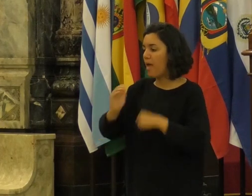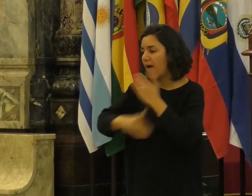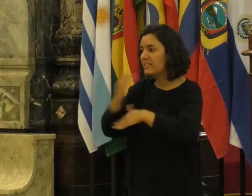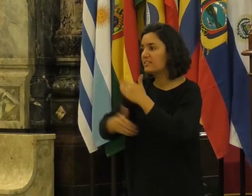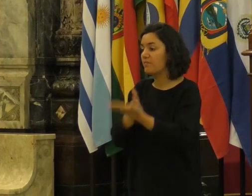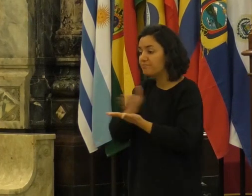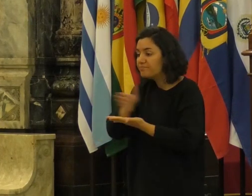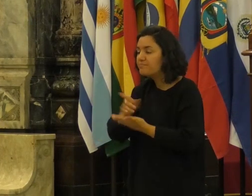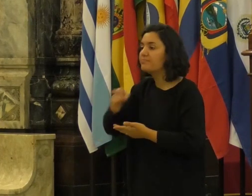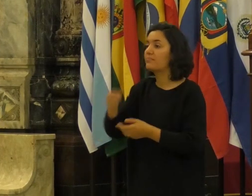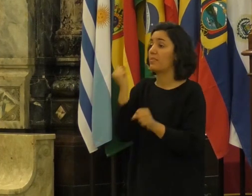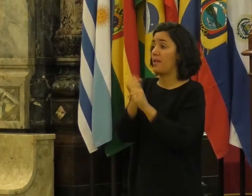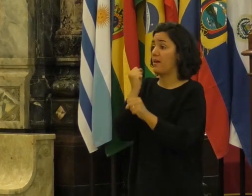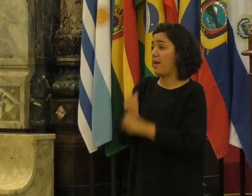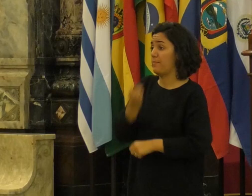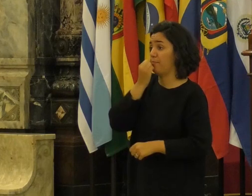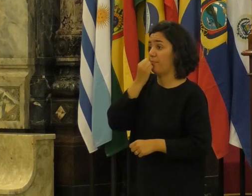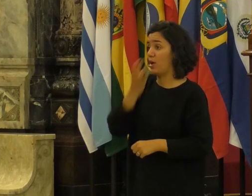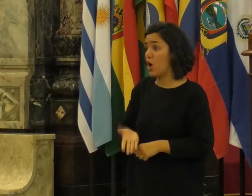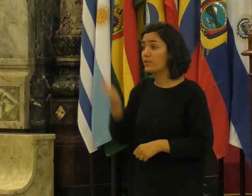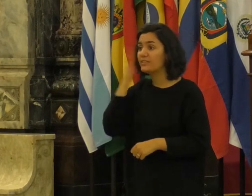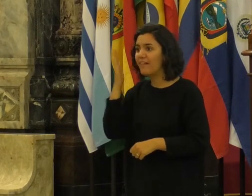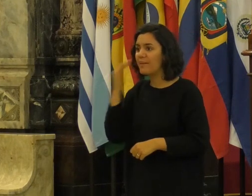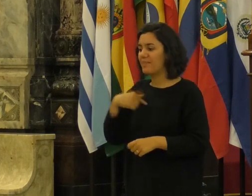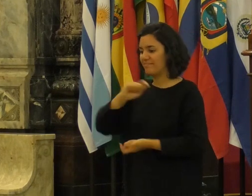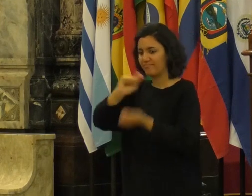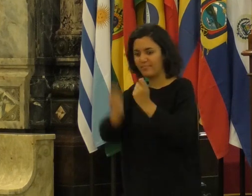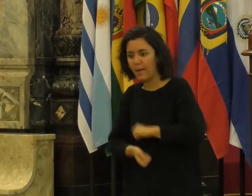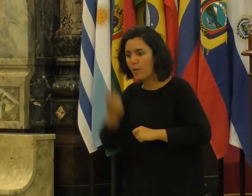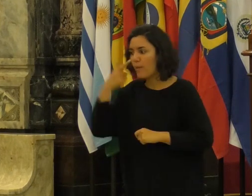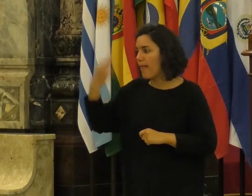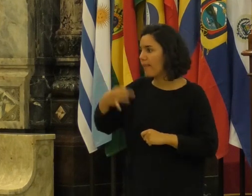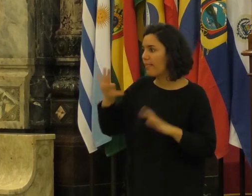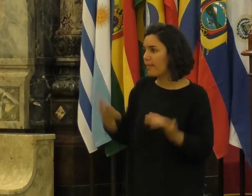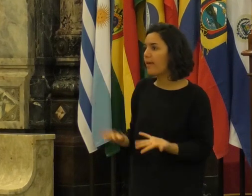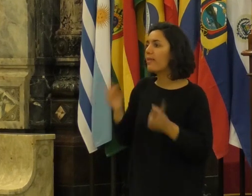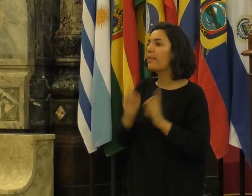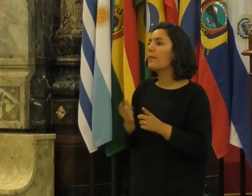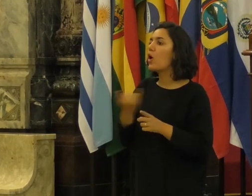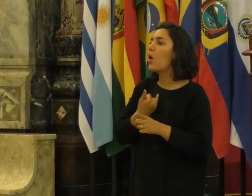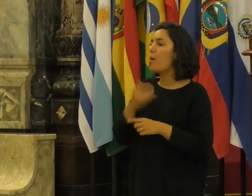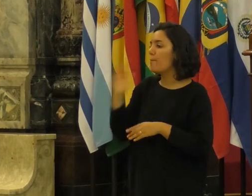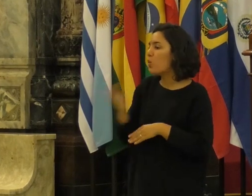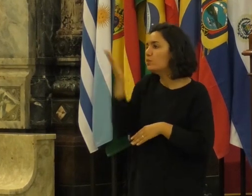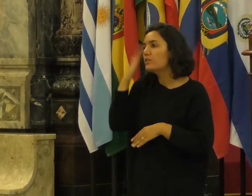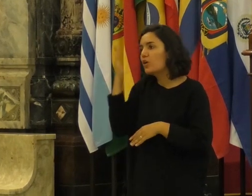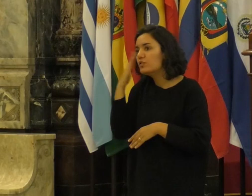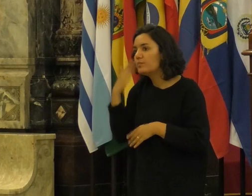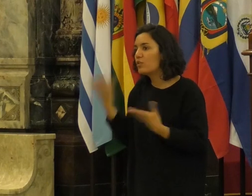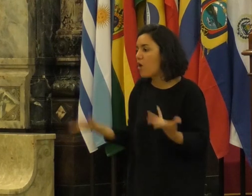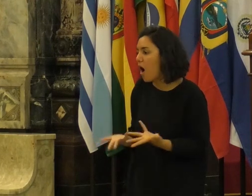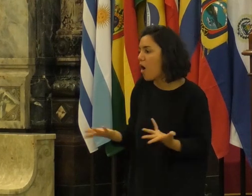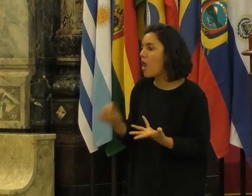dirección. Trabajar mejor, saber nuestro impacto, saber en qué medida hemos producido el conocimiento, saber en qué medida está